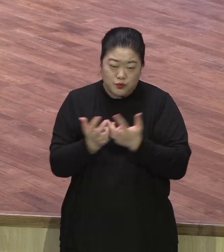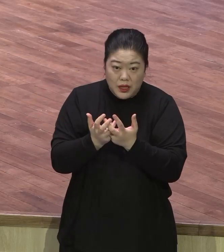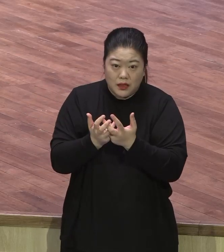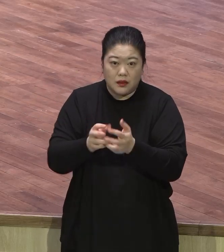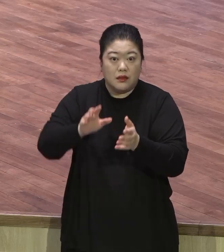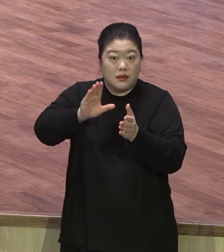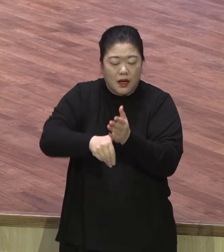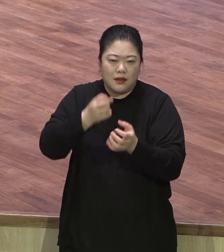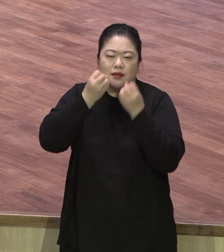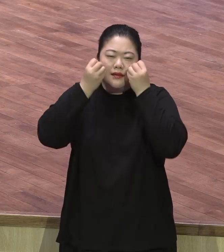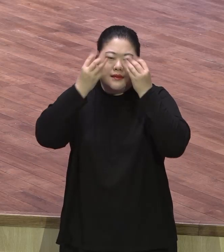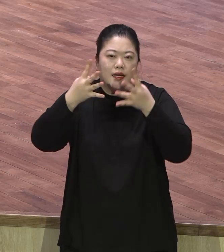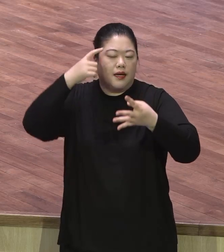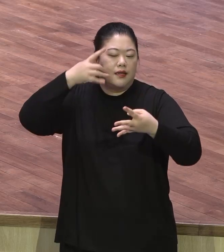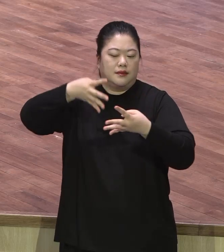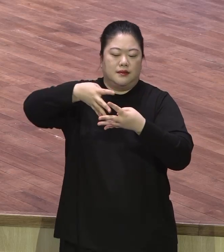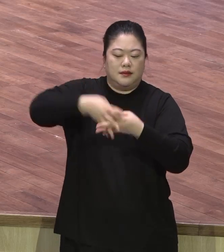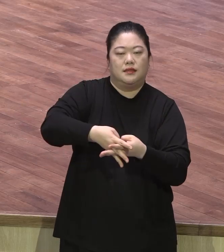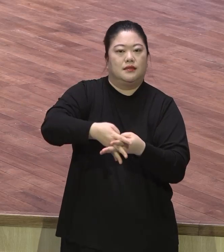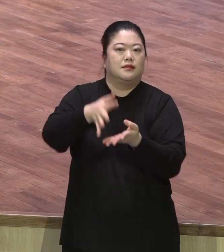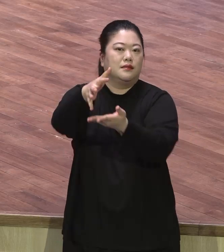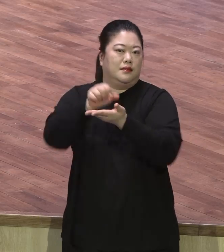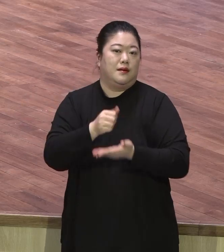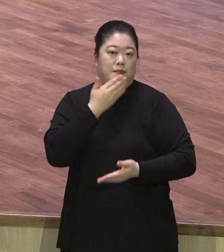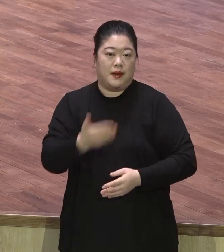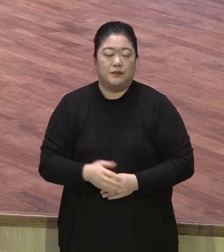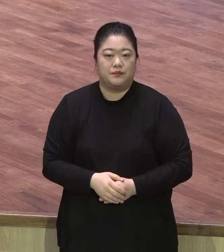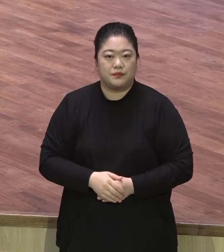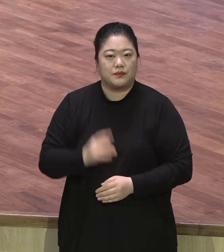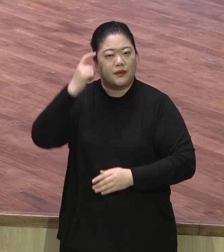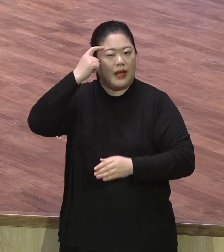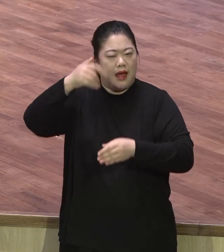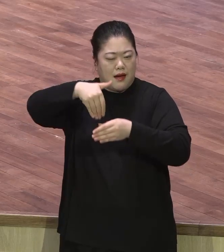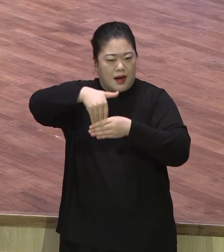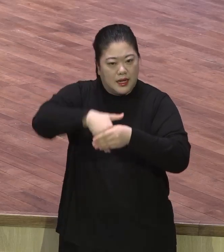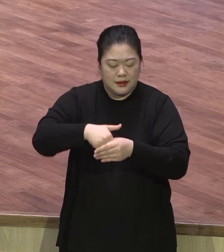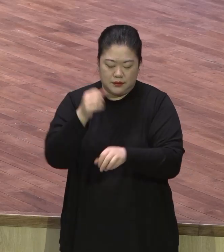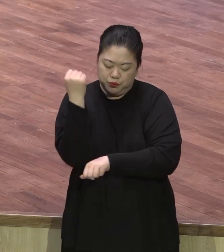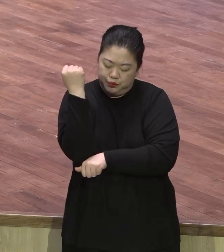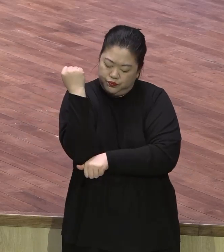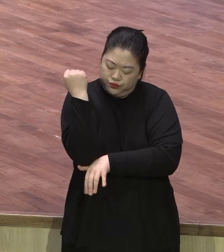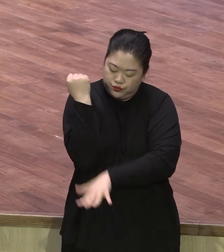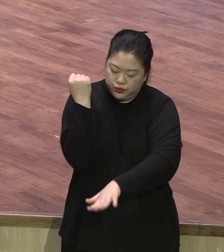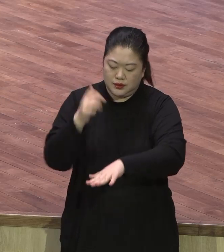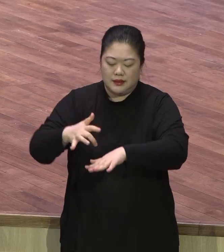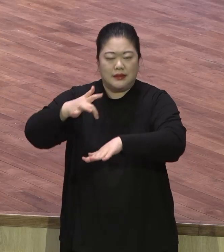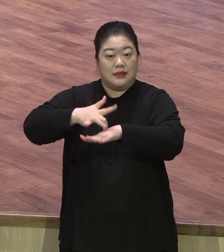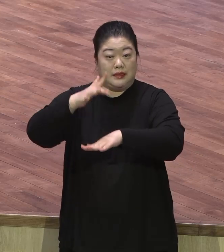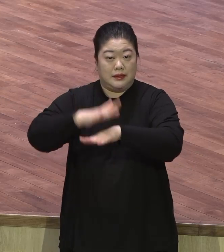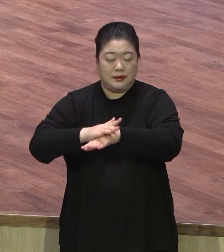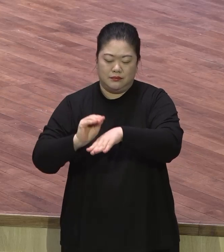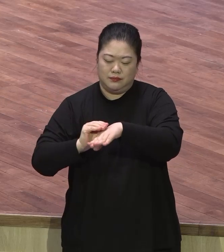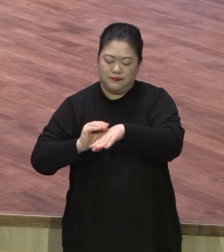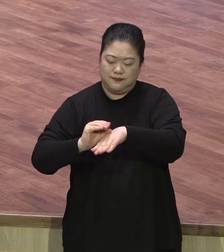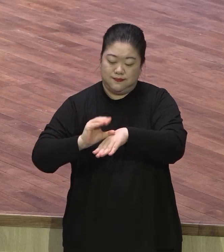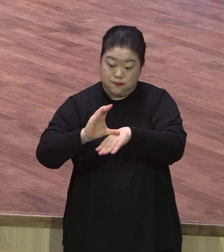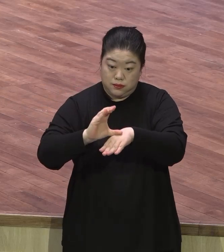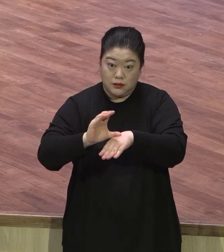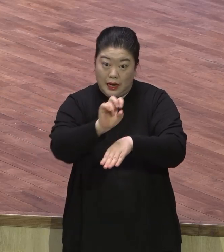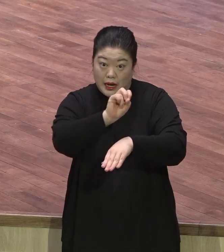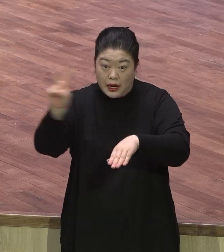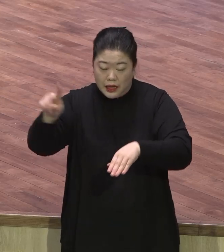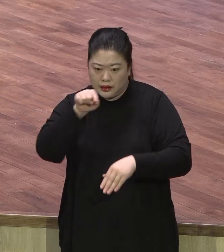이런 삶으로 각인 뿌리 체질화된 사람 이런 사람은